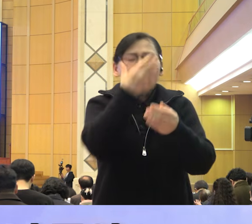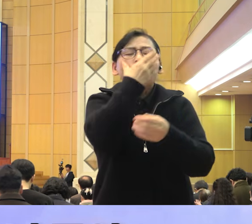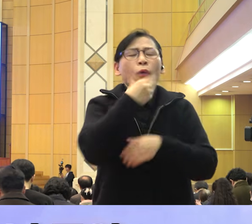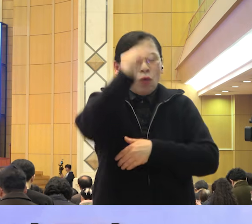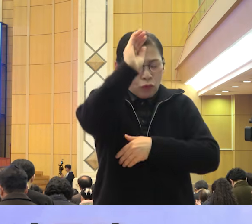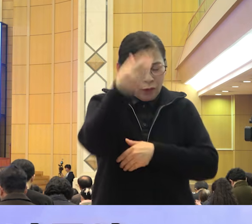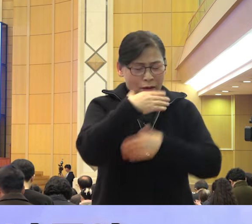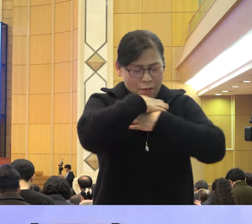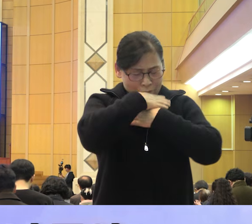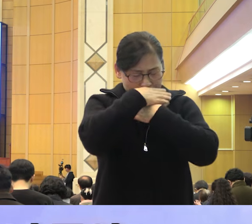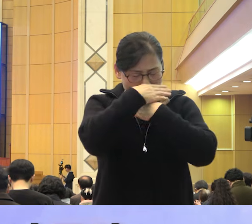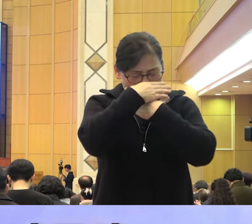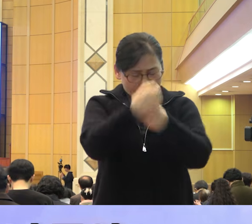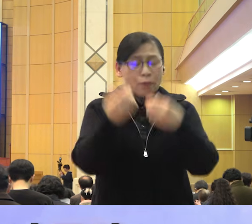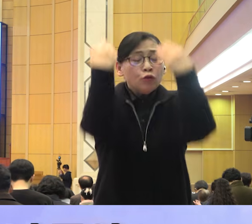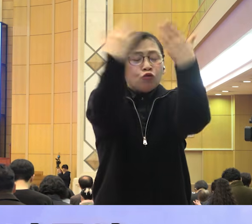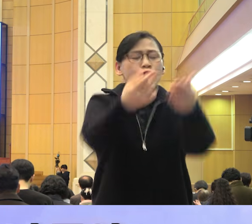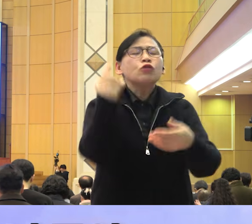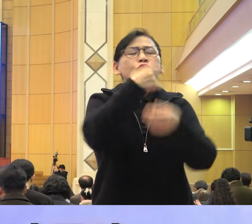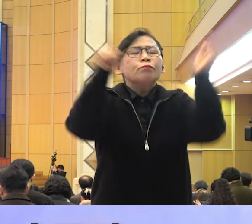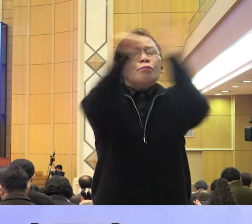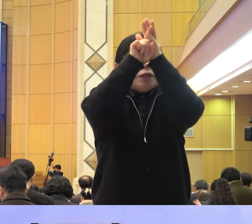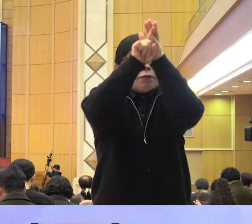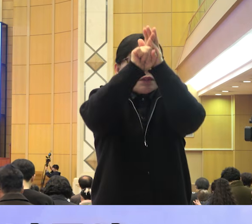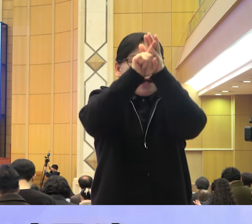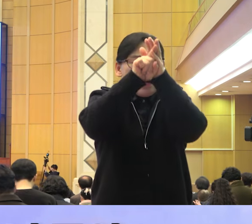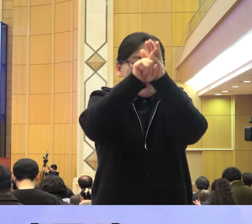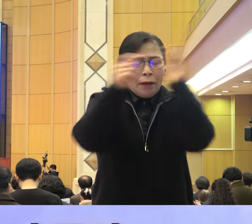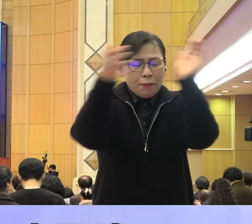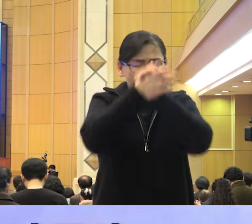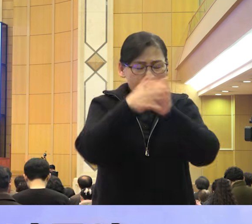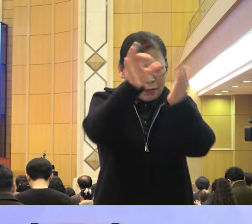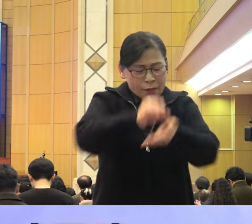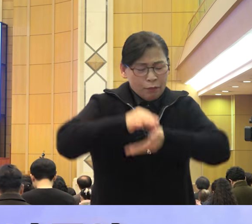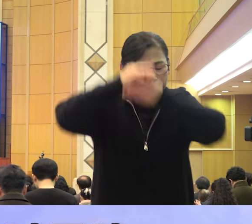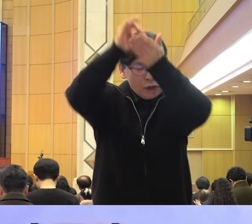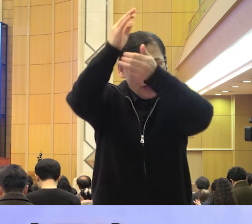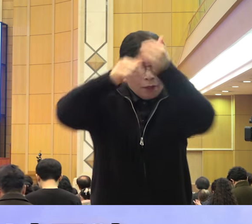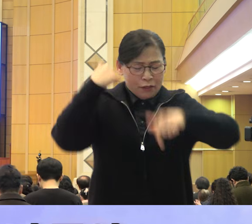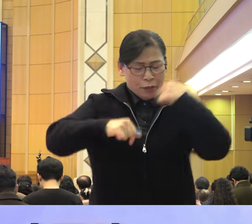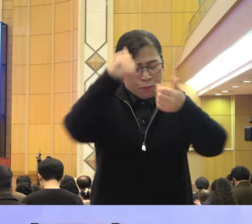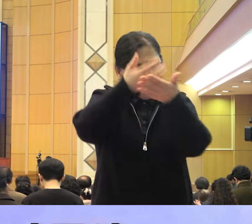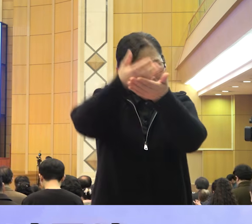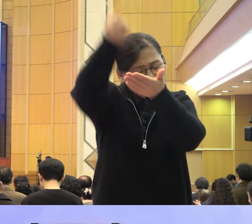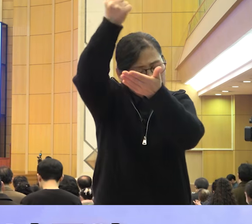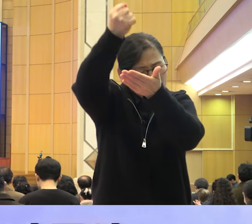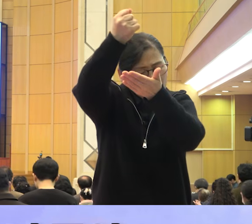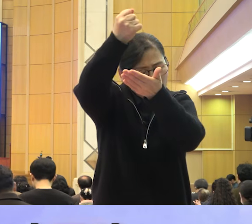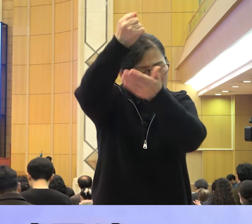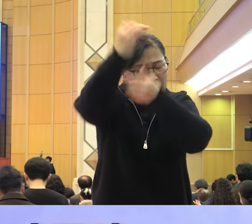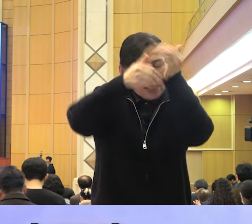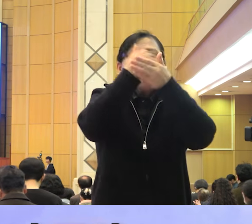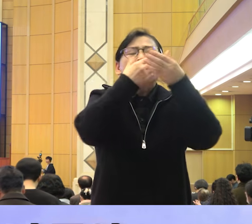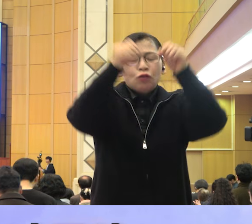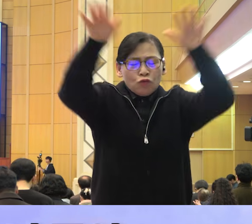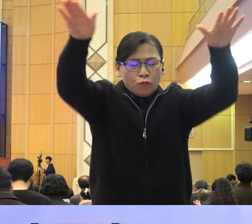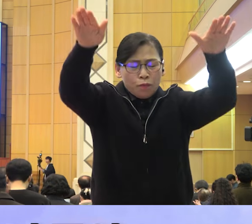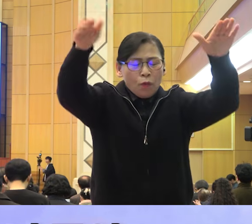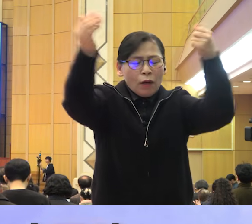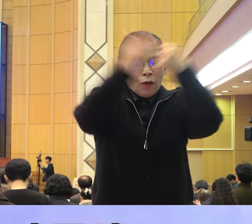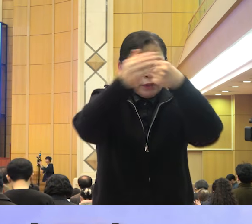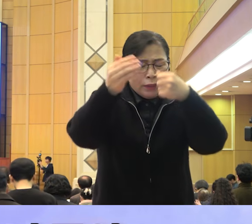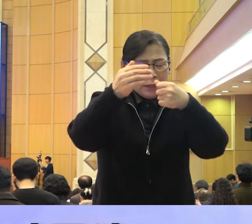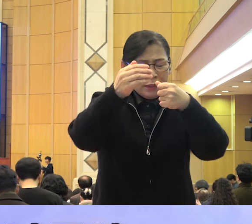복되고 평안함을 주심을 믿습니다. 예물 드려 싸우니 하나님 기뻐 받으시고 주의 종이